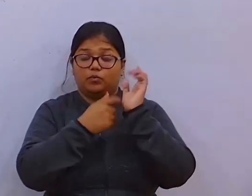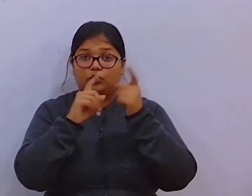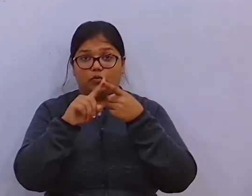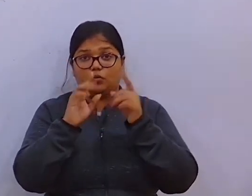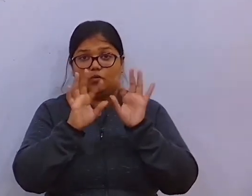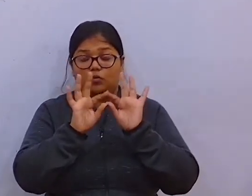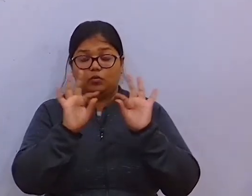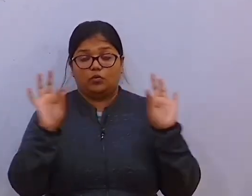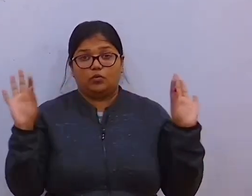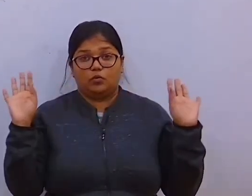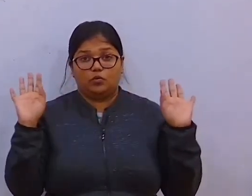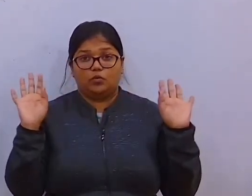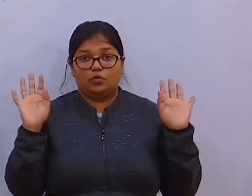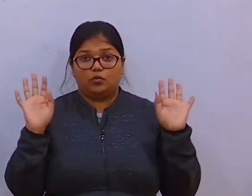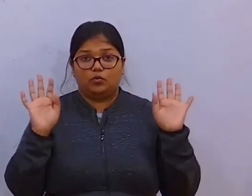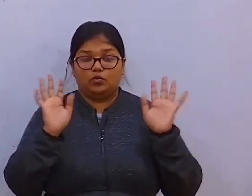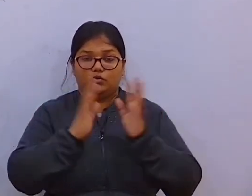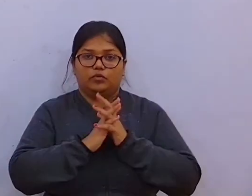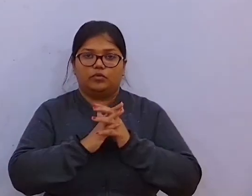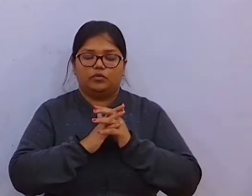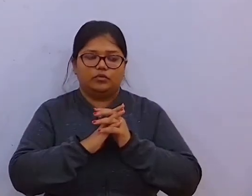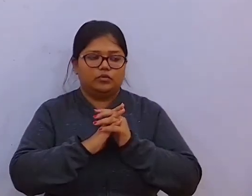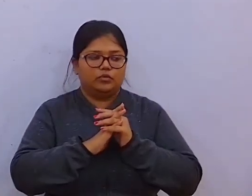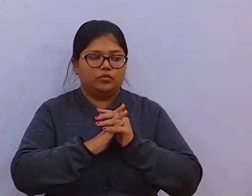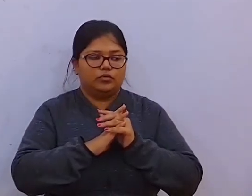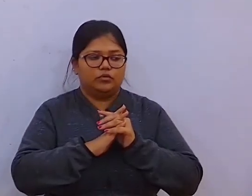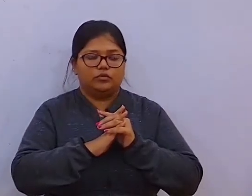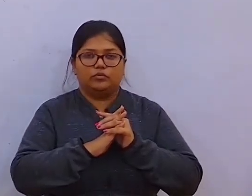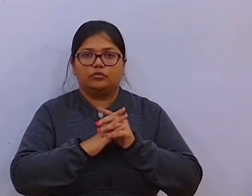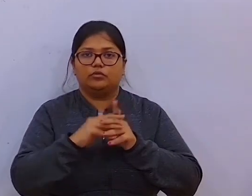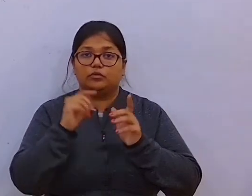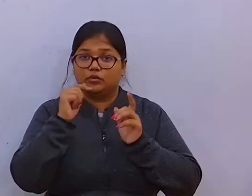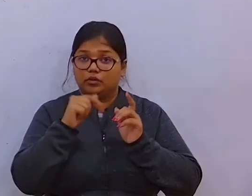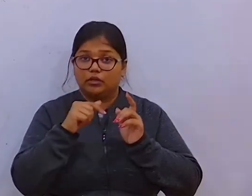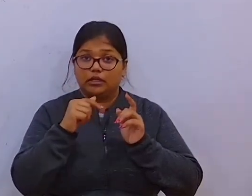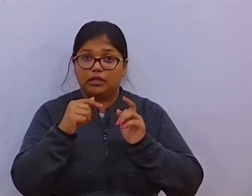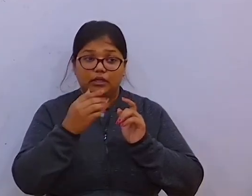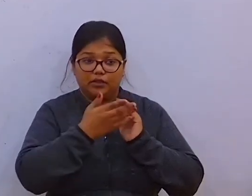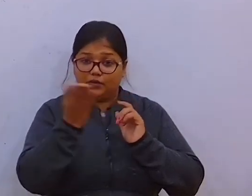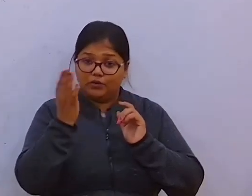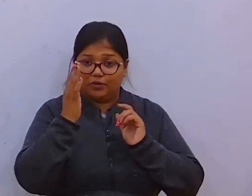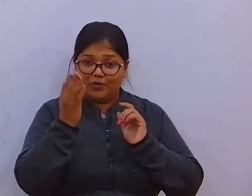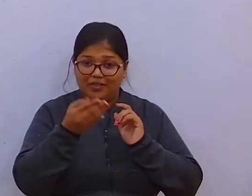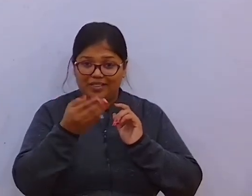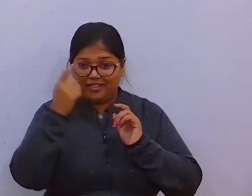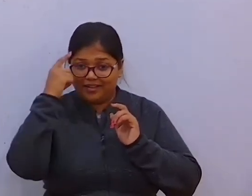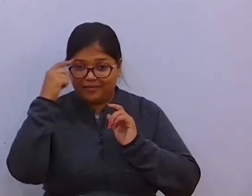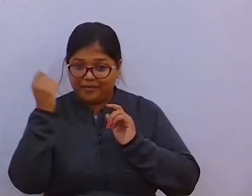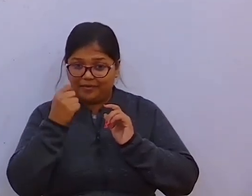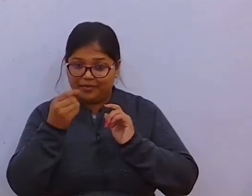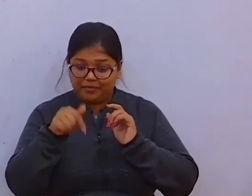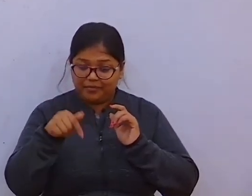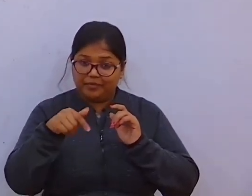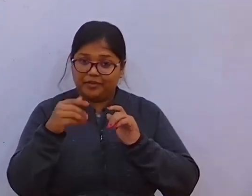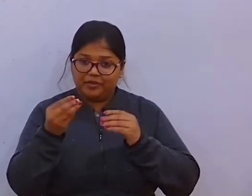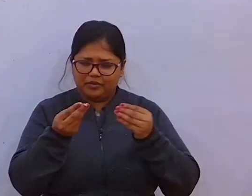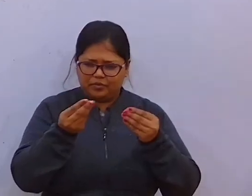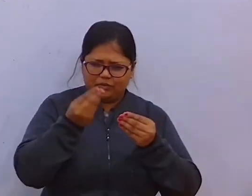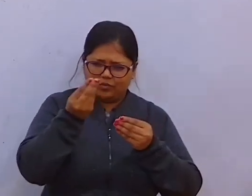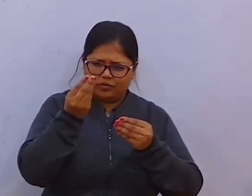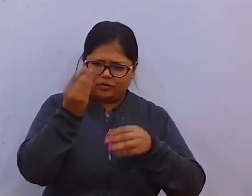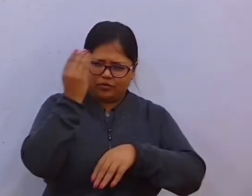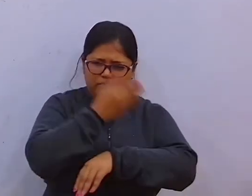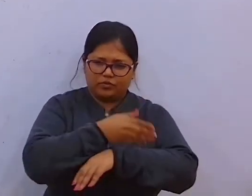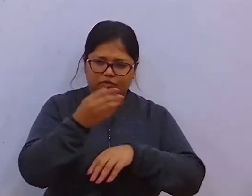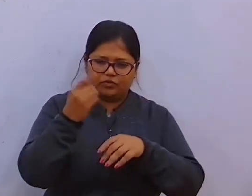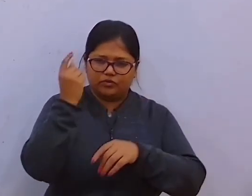बनती है। जैसे अभी हुआ था ना बारिश, है ना, तो जो है वो पछुआ या पश्चिमी जेड स्ट्रीम क्या होता है? जब